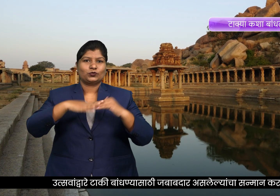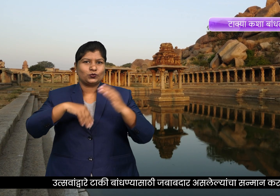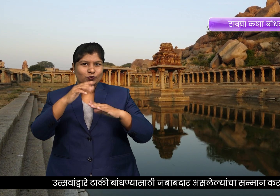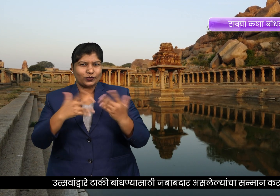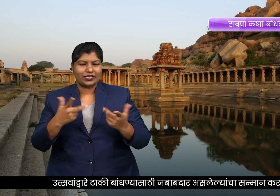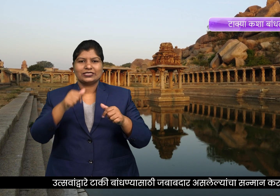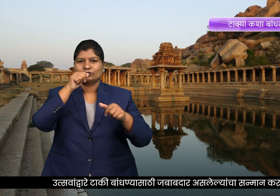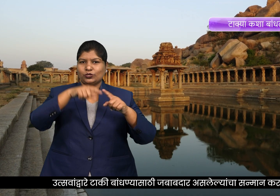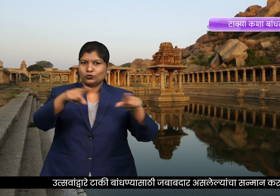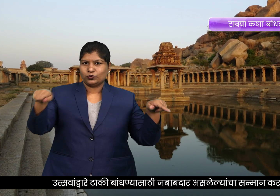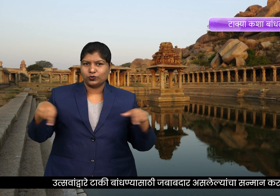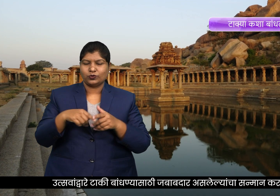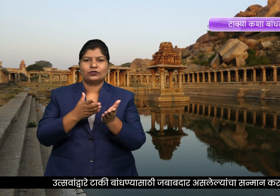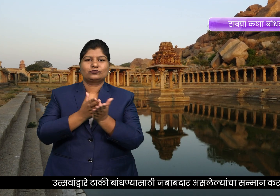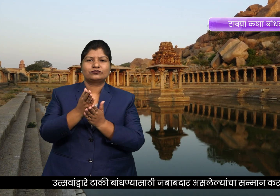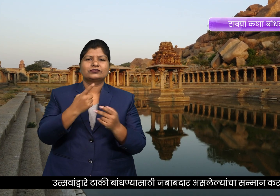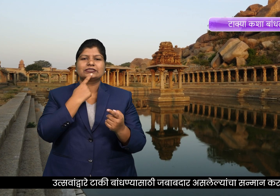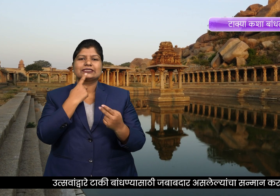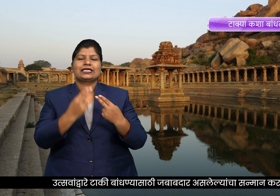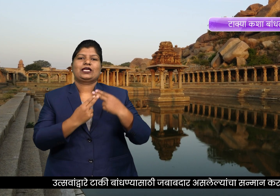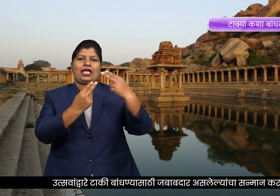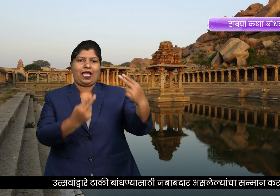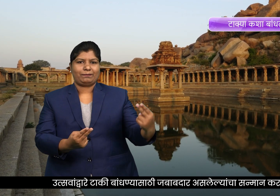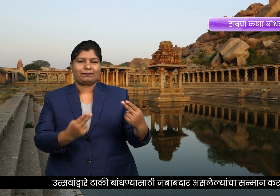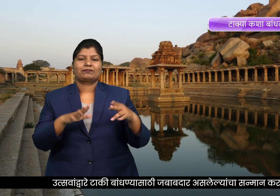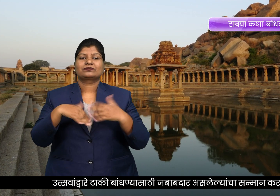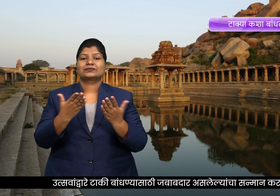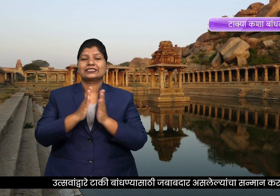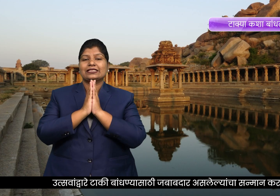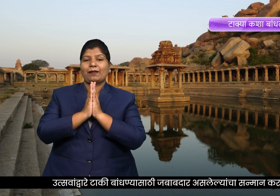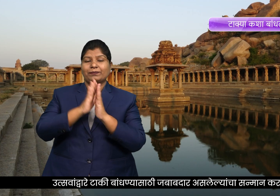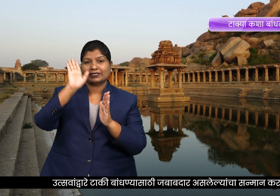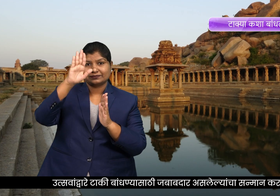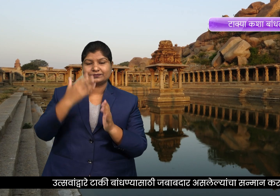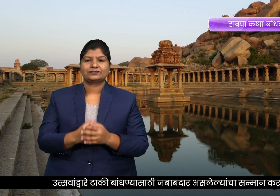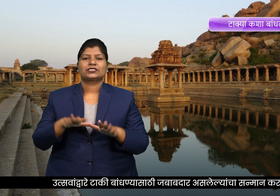उत्साहाद्वारे टाकी बांधण्यासाठी जबाबदार असलेल्या सन्मान करत असतात.